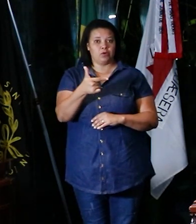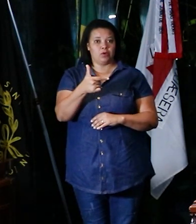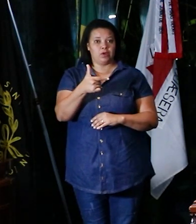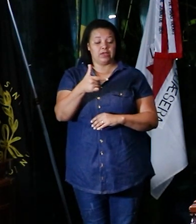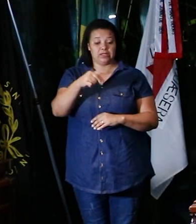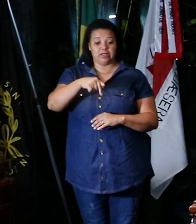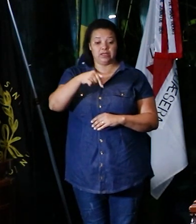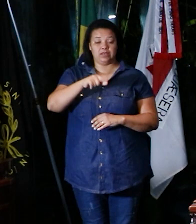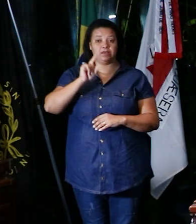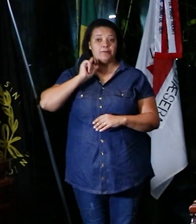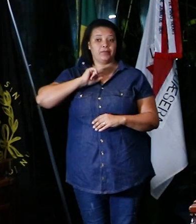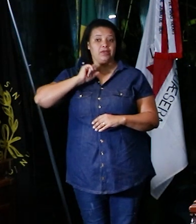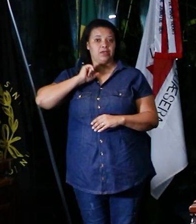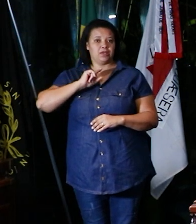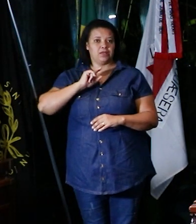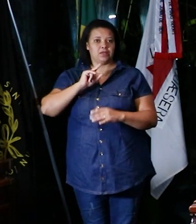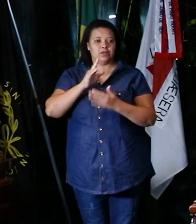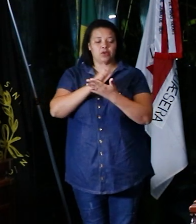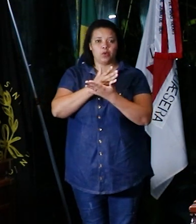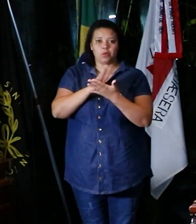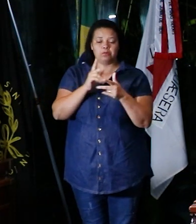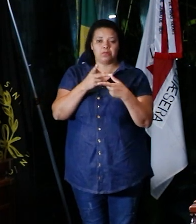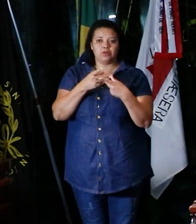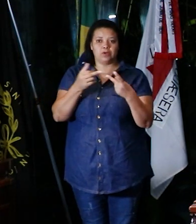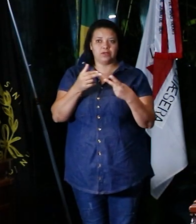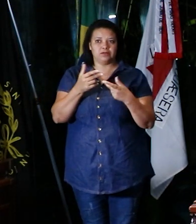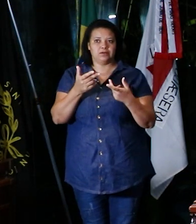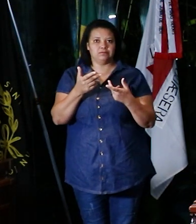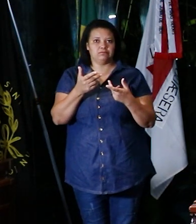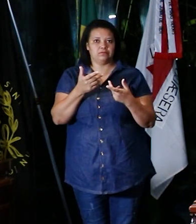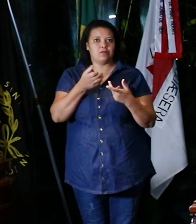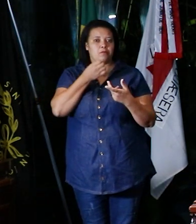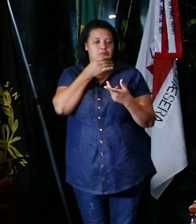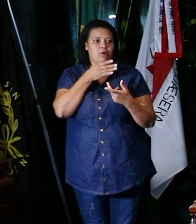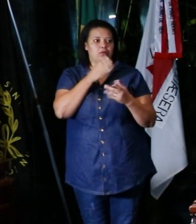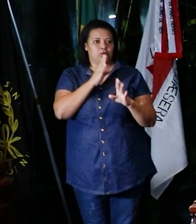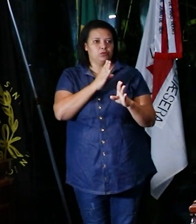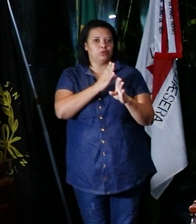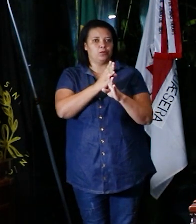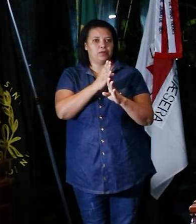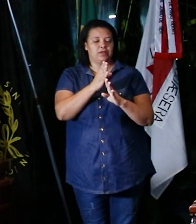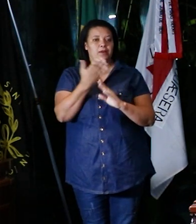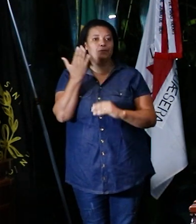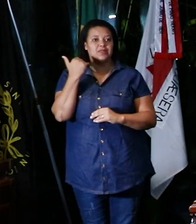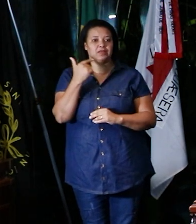Minas Gerais, com umas revelações interessantes, que em 24